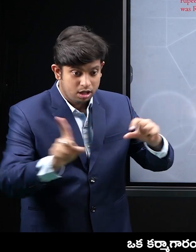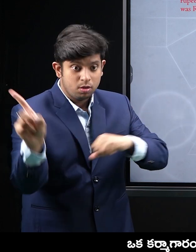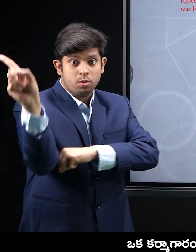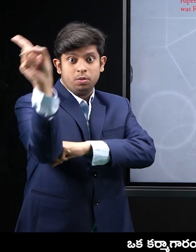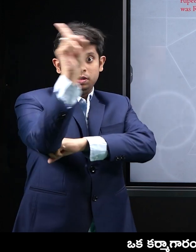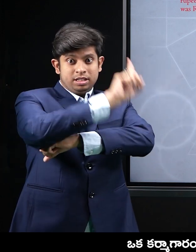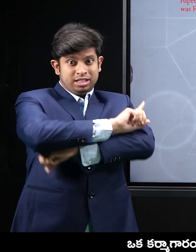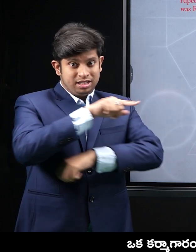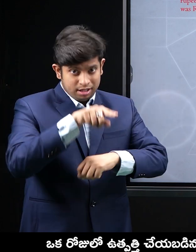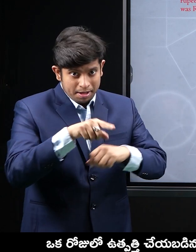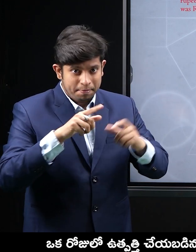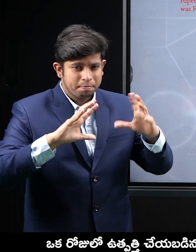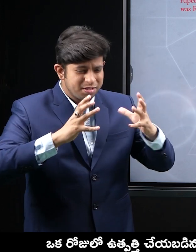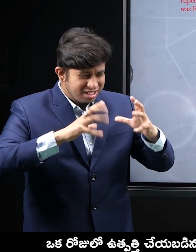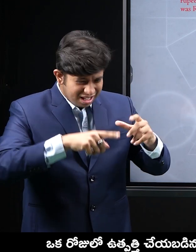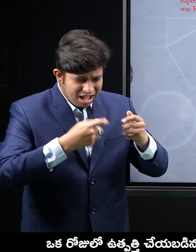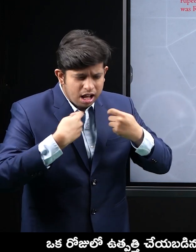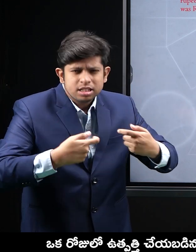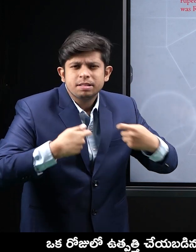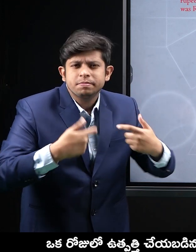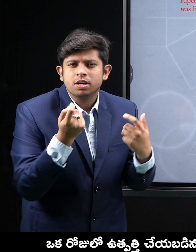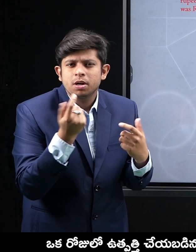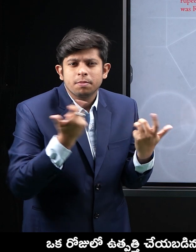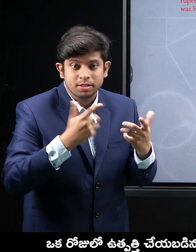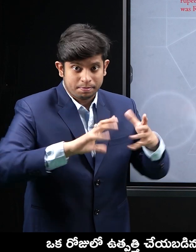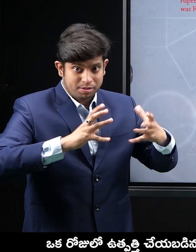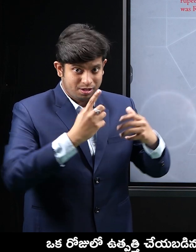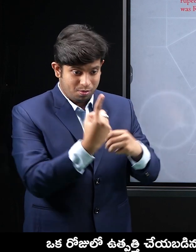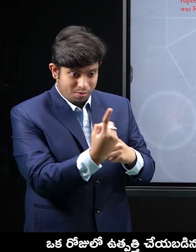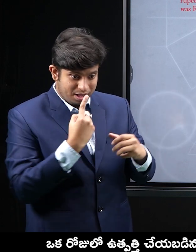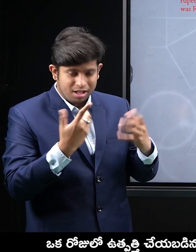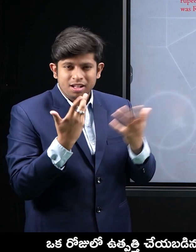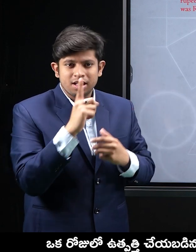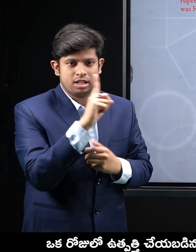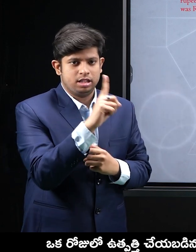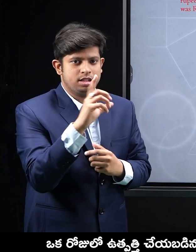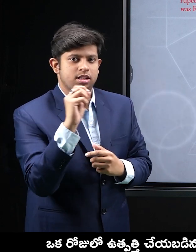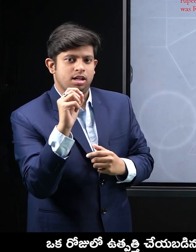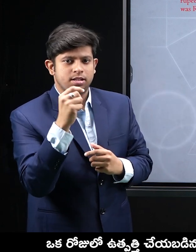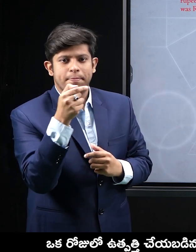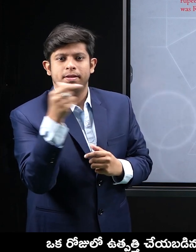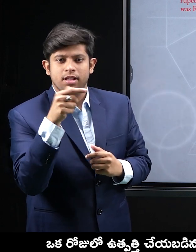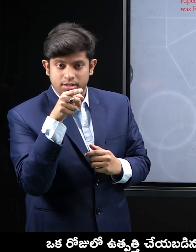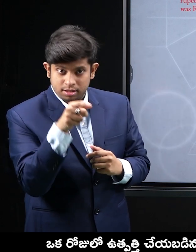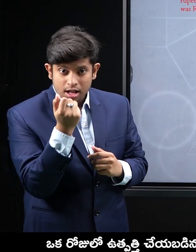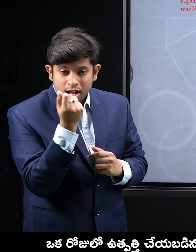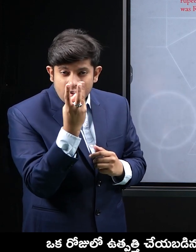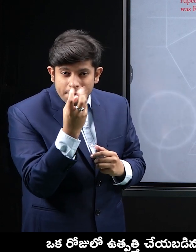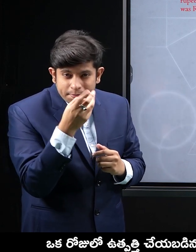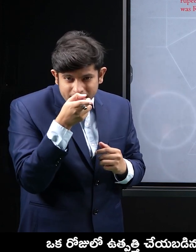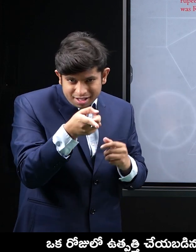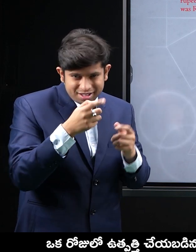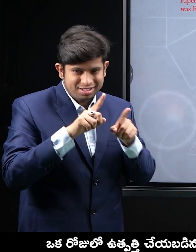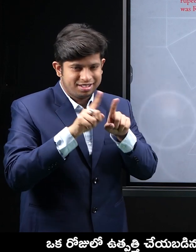ఉత్పత్తి చేస్తుంది. ఒక్కో యంత్రం ఉత్పత్తి ఖర్చు రూపాయల్లో. ఒక రోజులో ఉత్పత్తి చేయబడిన యంత్రాల సంఖ్య